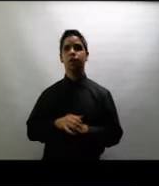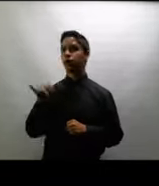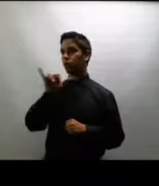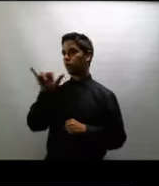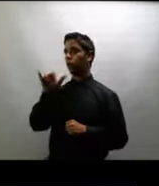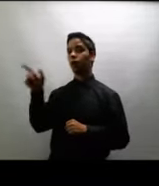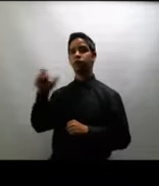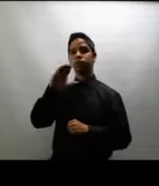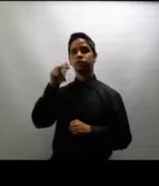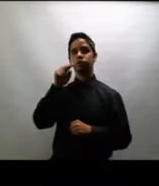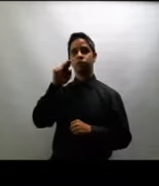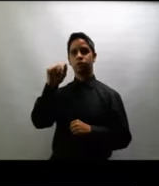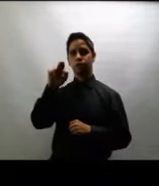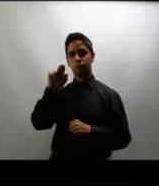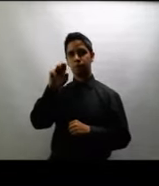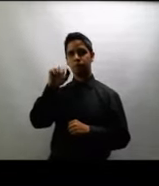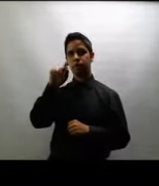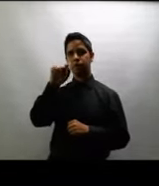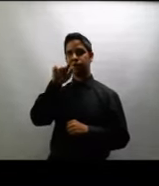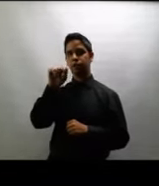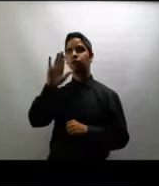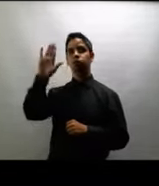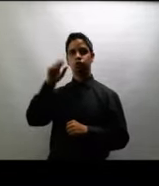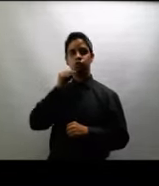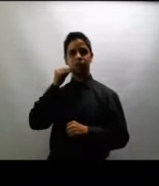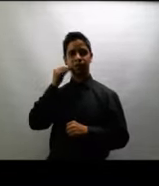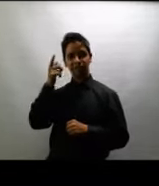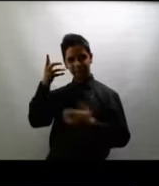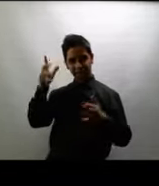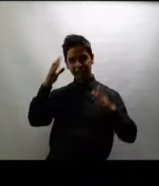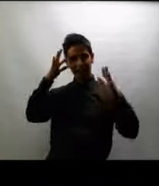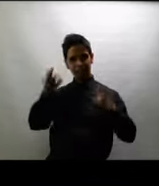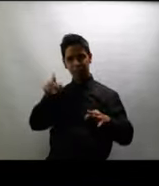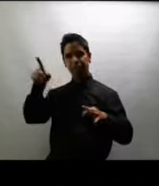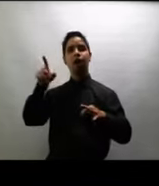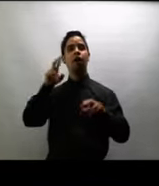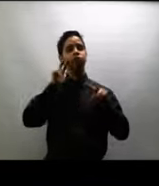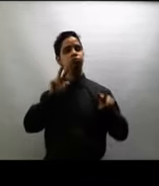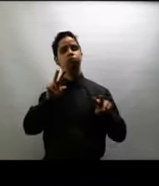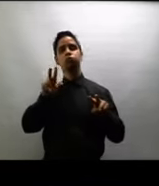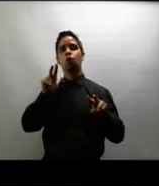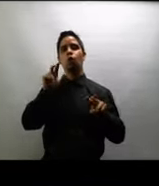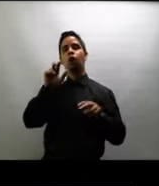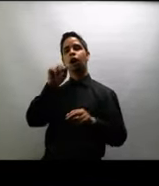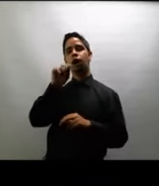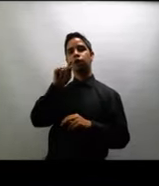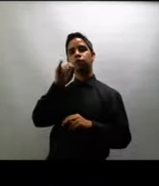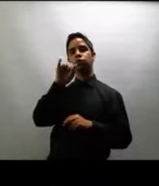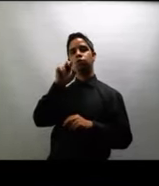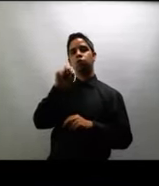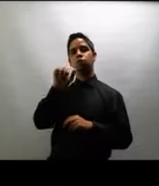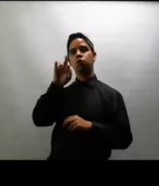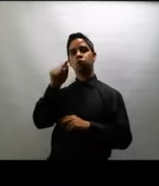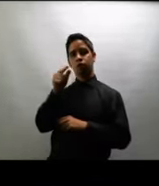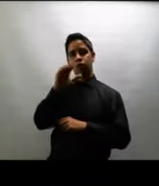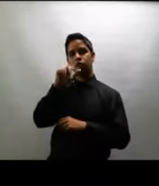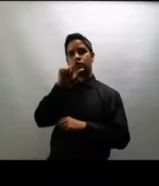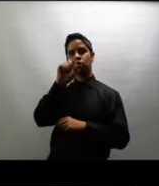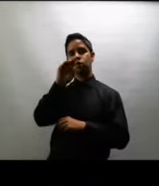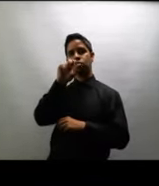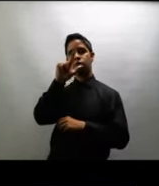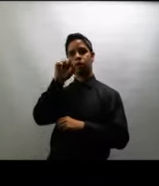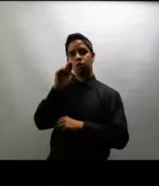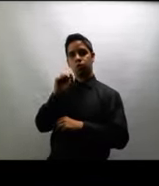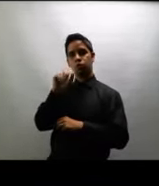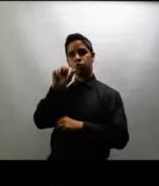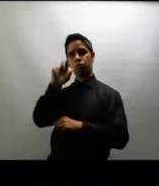Martínez, que está allá en su casita, así como que ya. Seguramente ya nos está viendo a través de artefusión.org. cuarzoblanco.org,